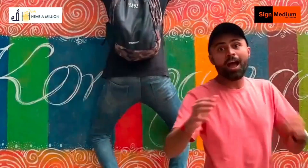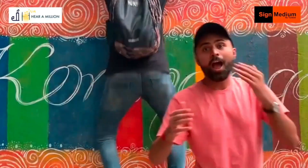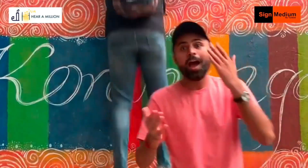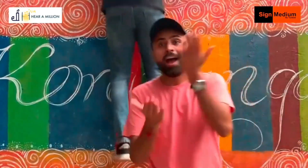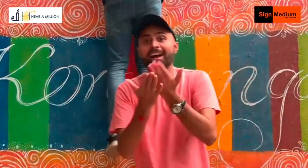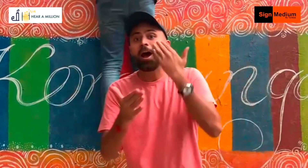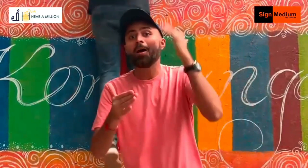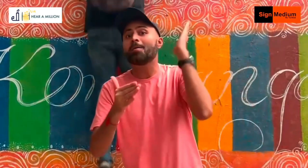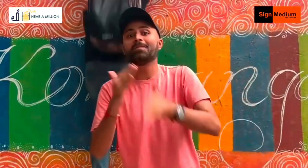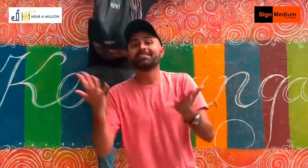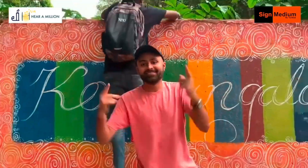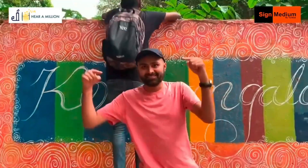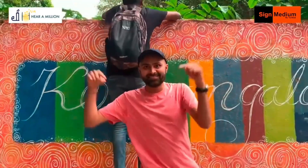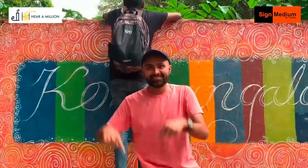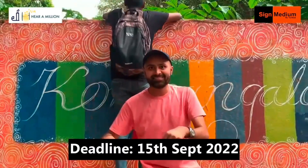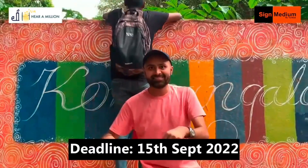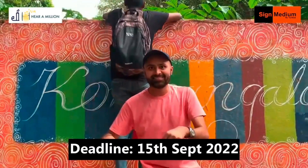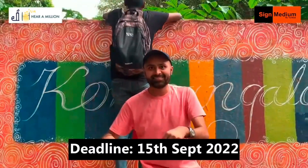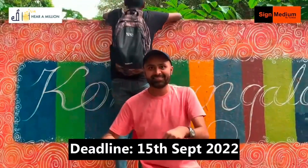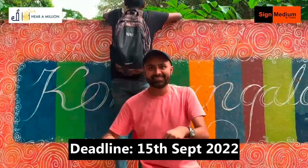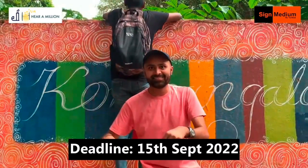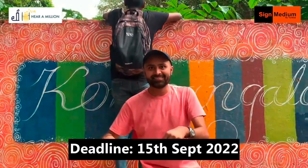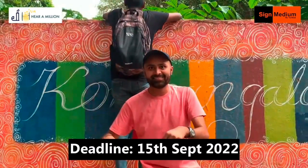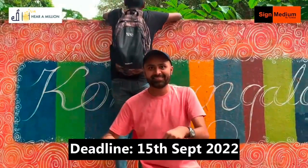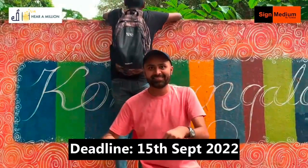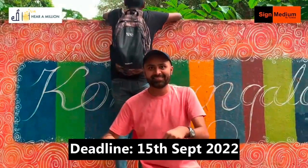और इसकी समय सीमाएं 8 सितंबर 2022